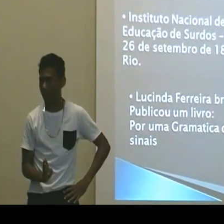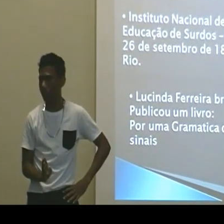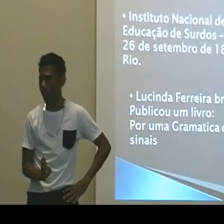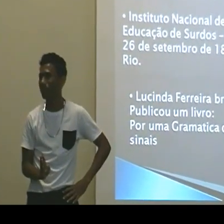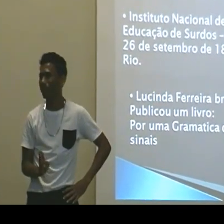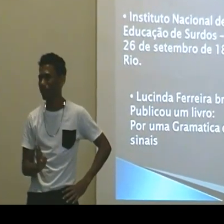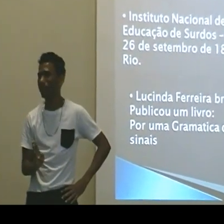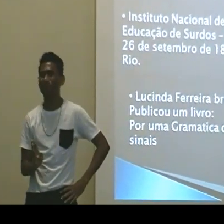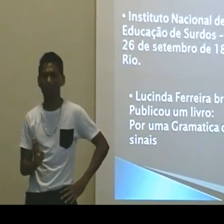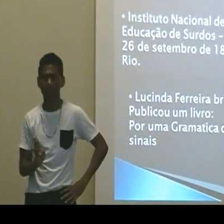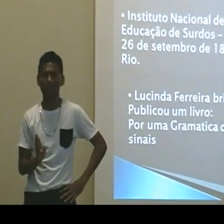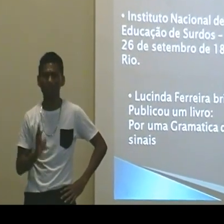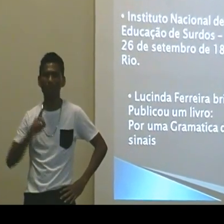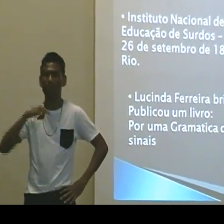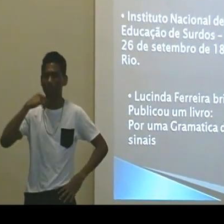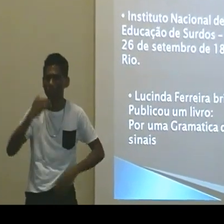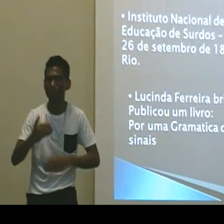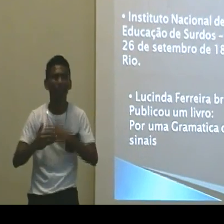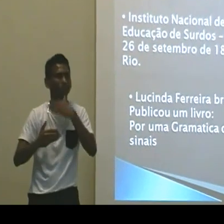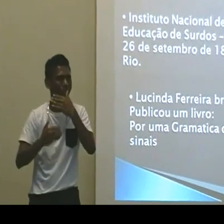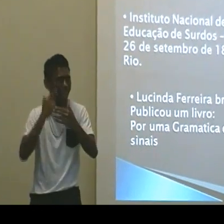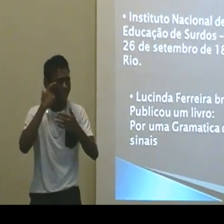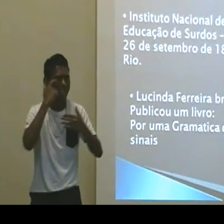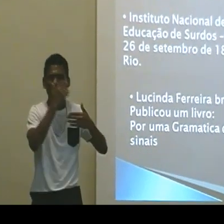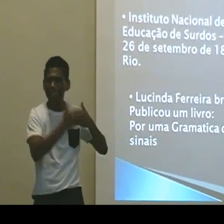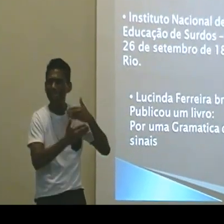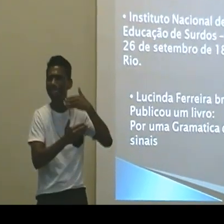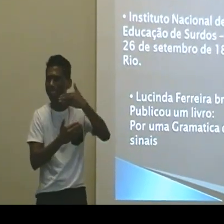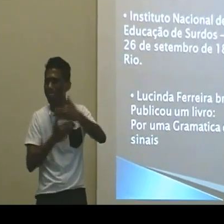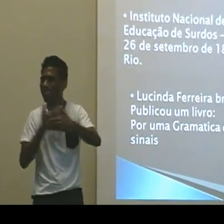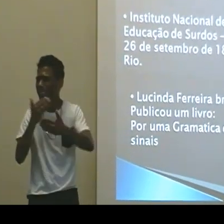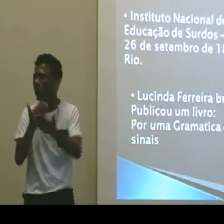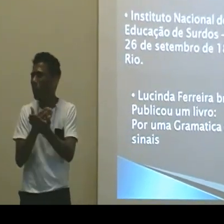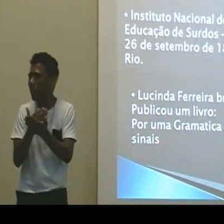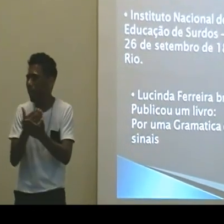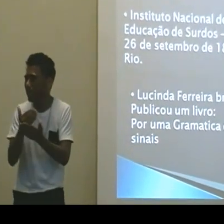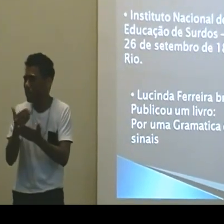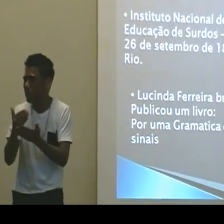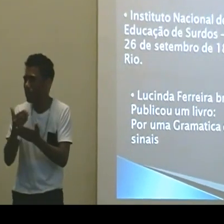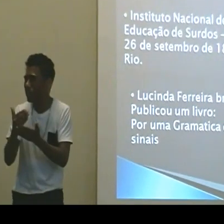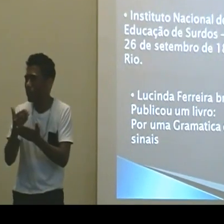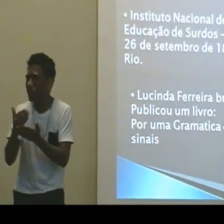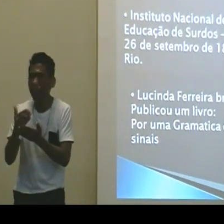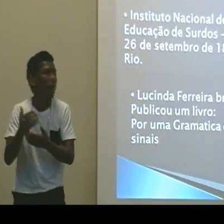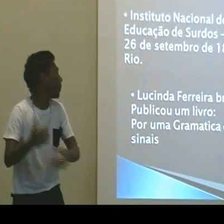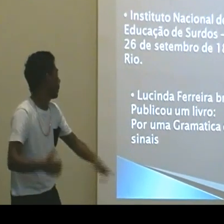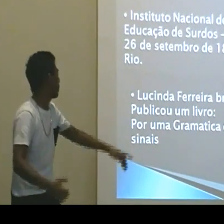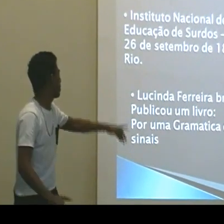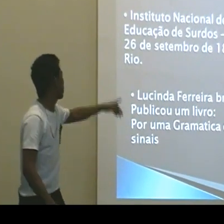E depois aqui no Brasil, em consequência dos estudos linguísticos serem divulgados no mundo todo,